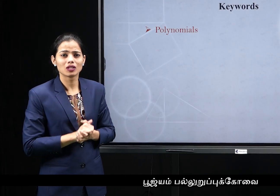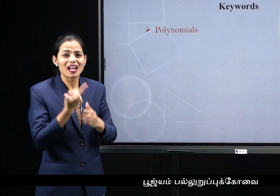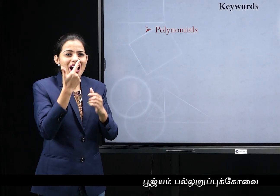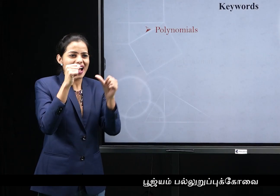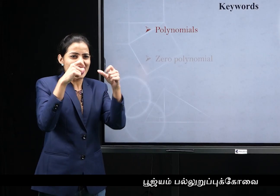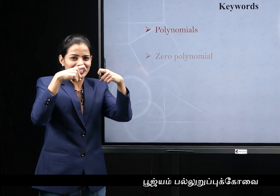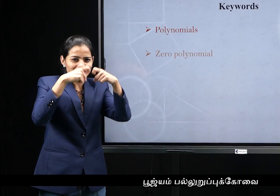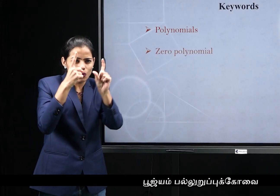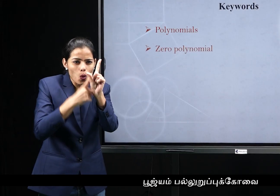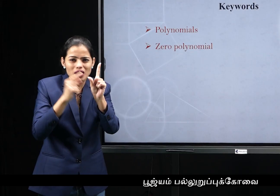பூஜ்ஜியம் பல்லுறுப்புக்கோவை,